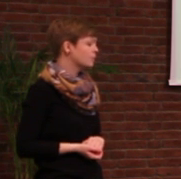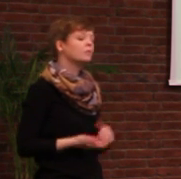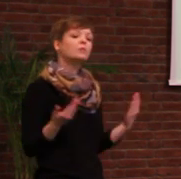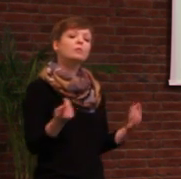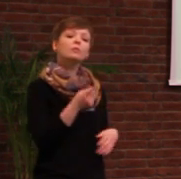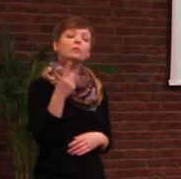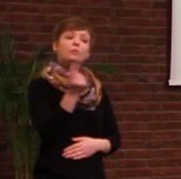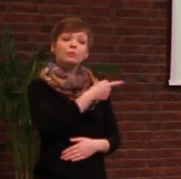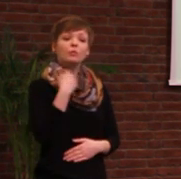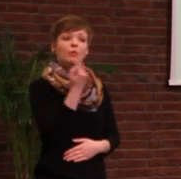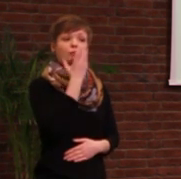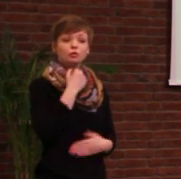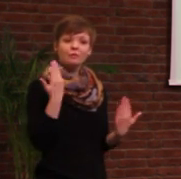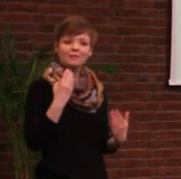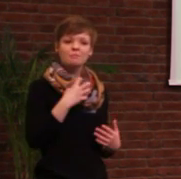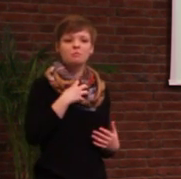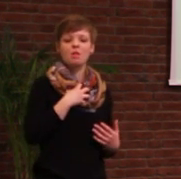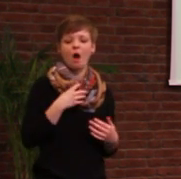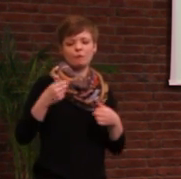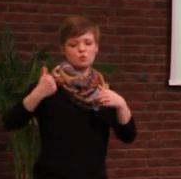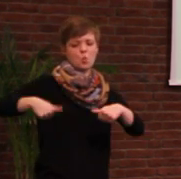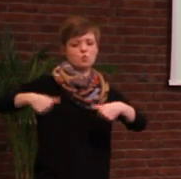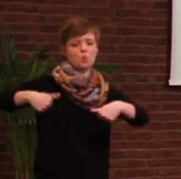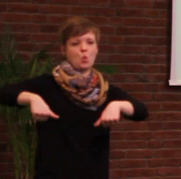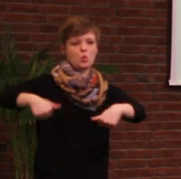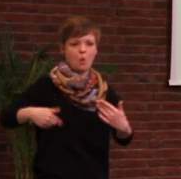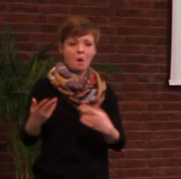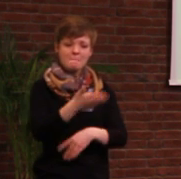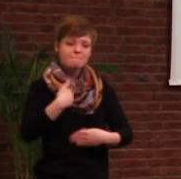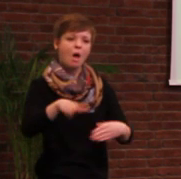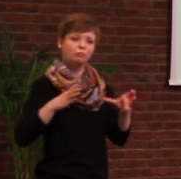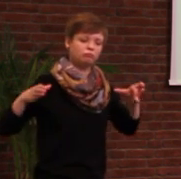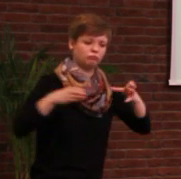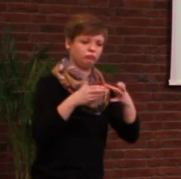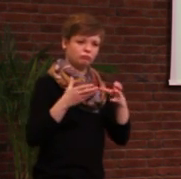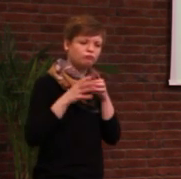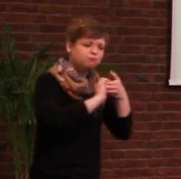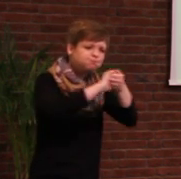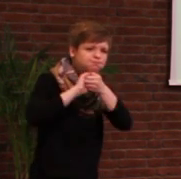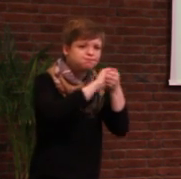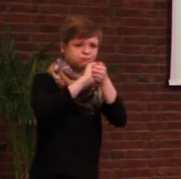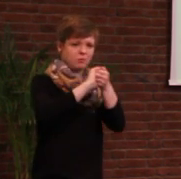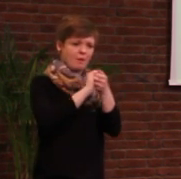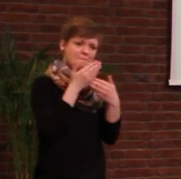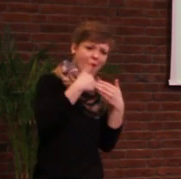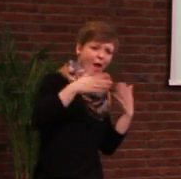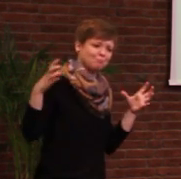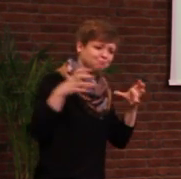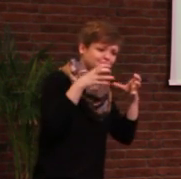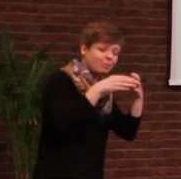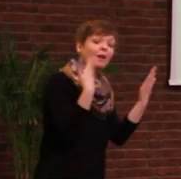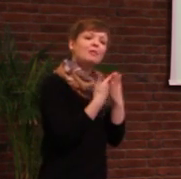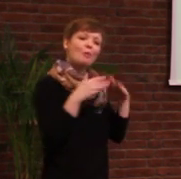Wir wollen gemeinsam den Senat unter Druck setzen und noch breitere Bündnisse schmieden. Und deshalb freue ich mich, dass es noch weitere Initiativen